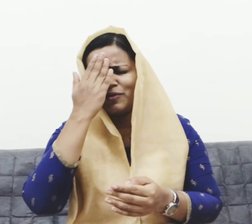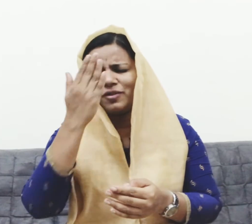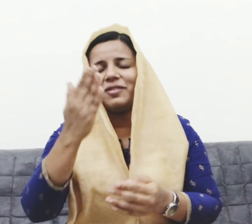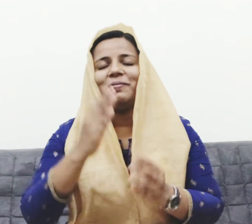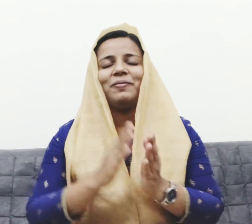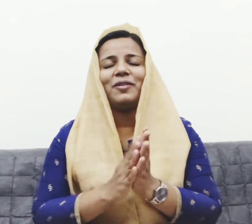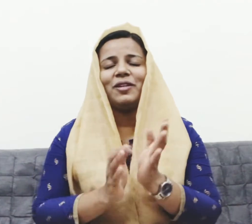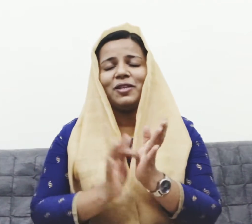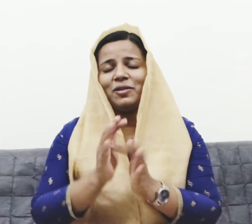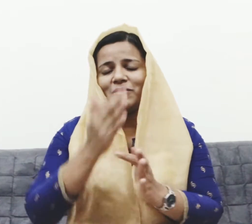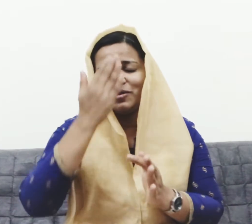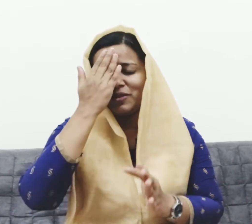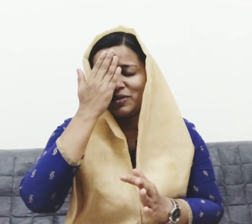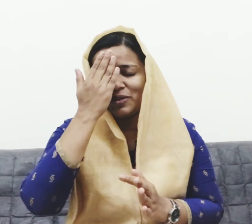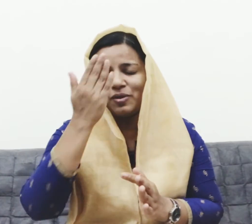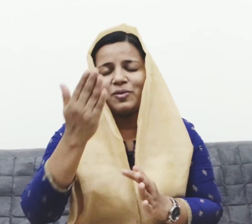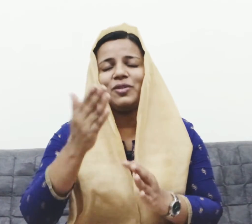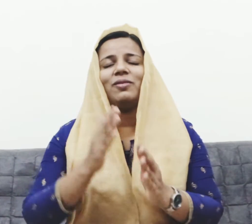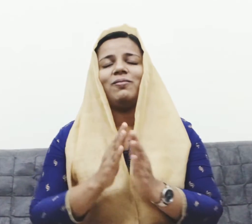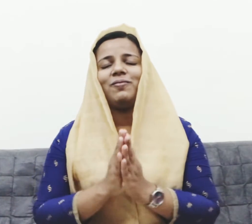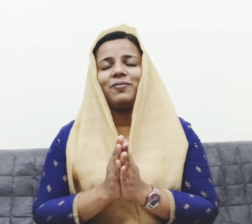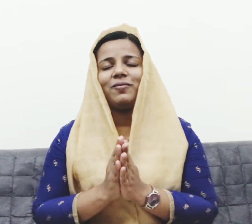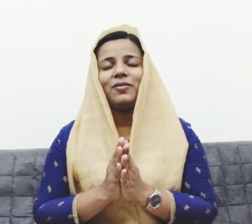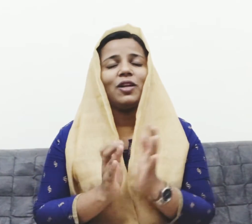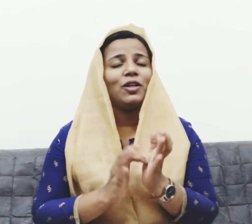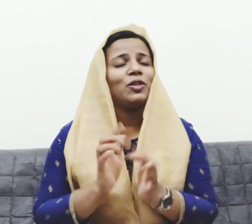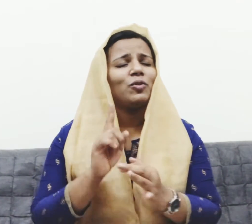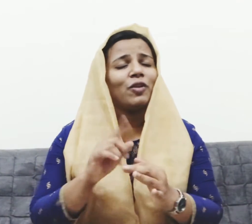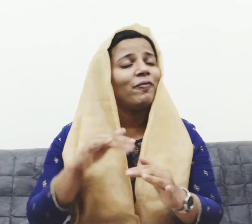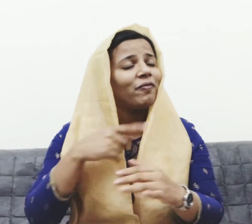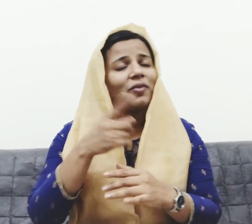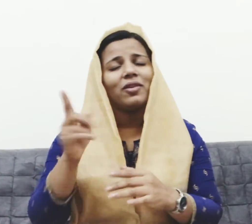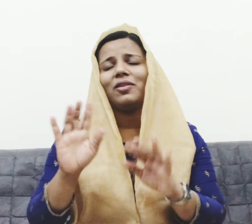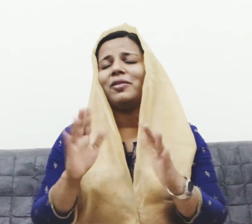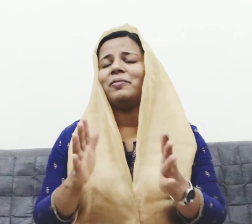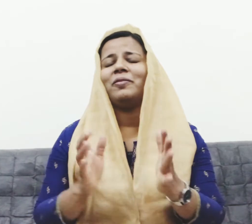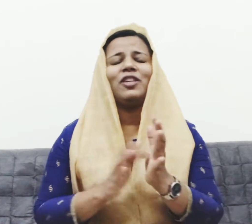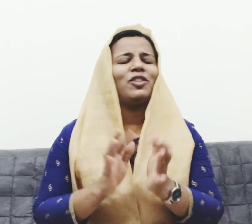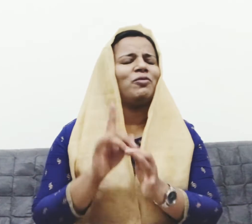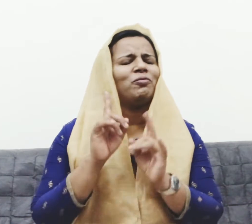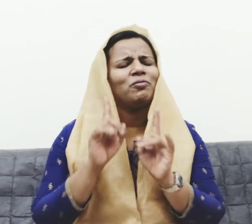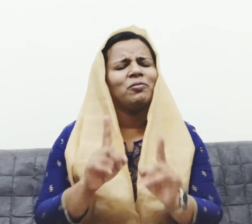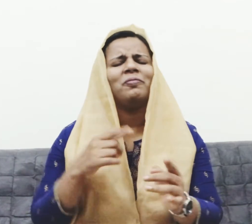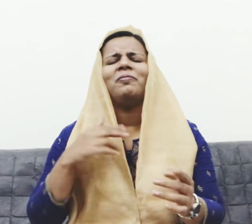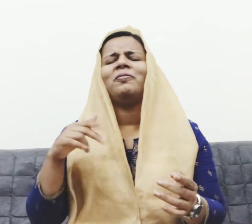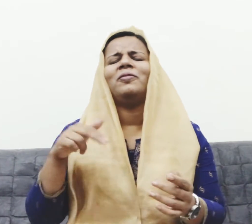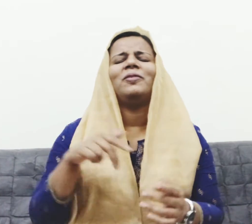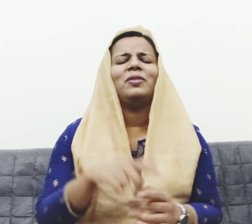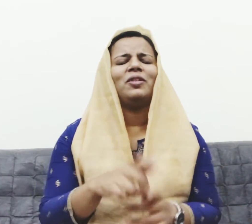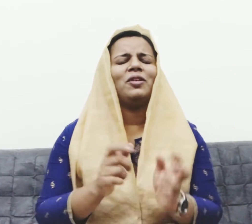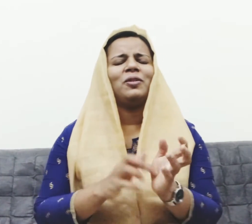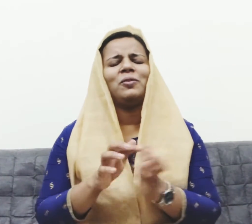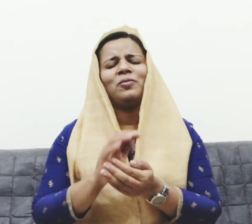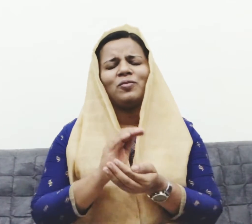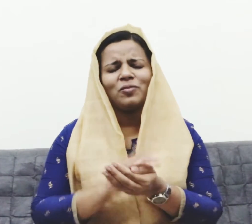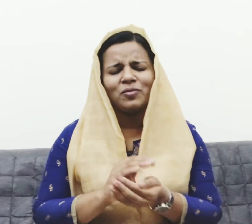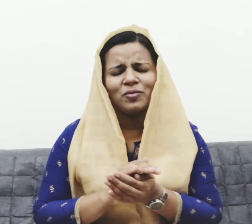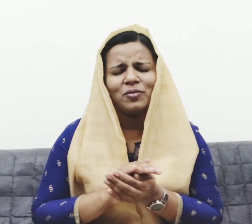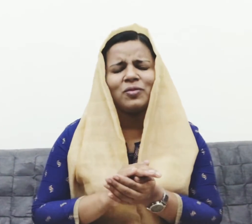കൃപകൾക്കായി സ്തോത്രം, സ്തോത്രം, സ്തോത്രം. കർത്താവേ, അങ്ങല്ലാതെ ഞങ്ങൾക്ക് മറ്റാരുമില്ല. അങ്ങാണ് ഞങ്ങളെ നടത്തുന്നത്, അങ്ങാണ് ഞങ്ങളെ പരിപാലിക്കുന്നത്,